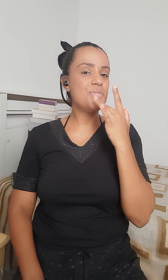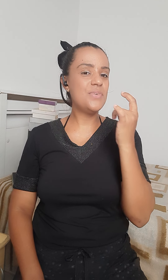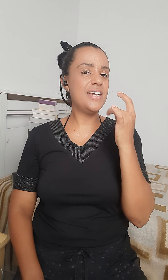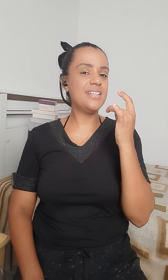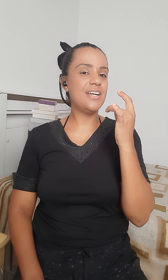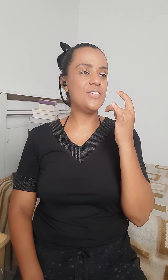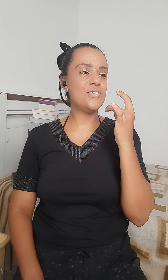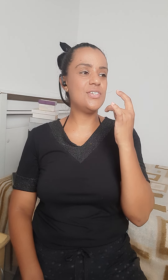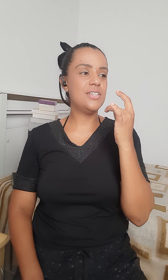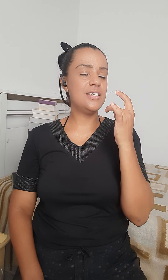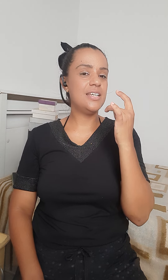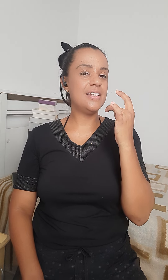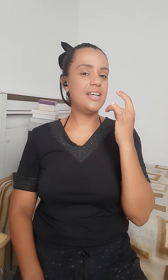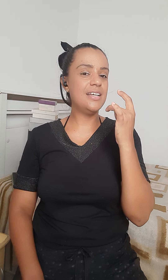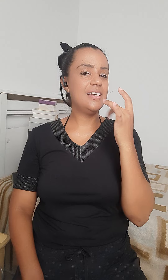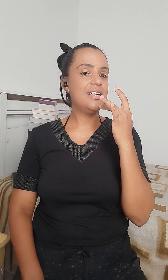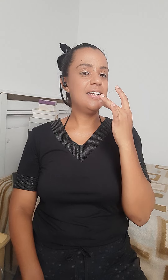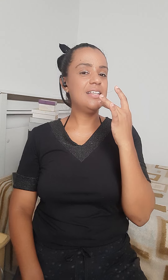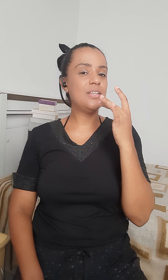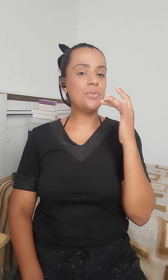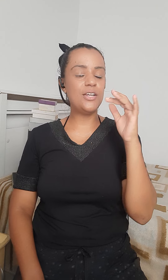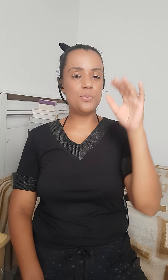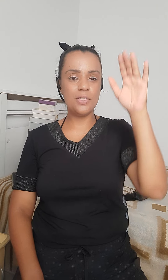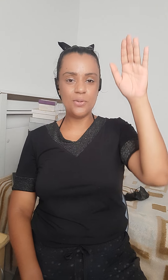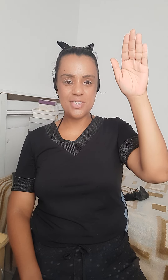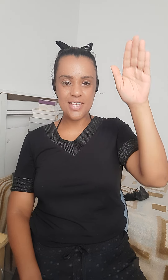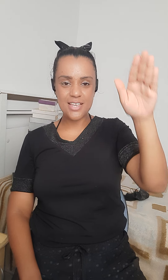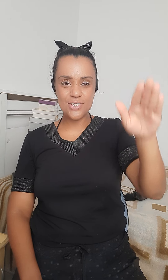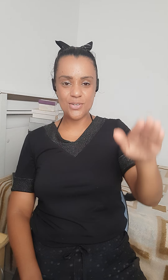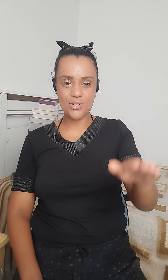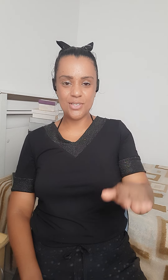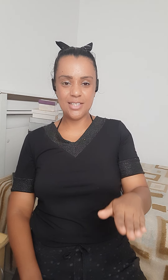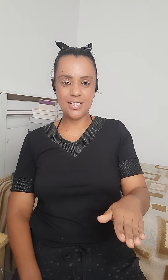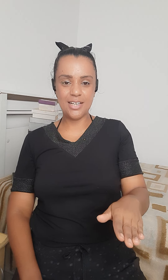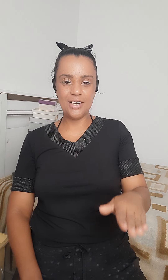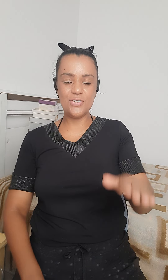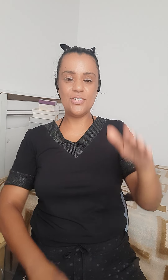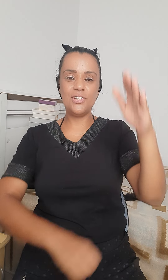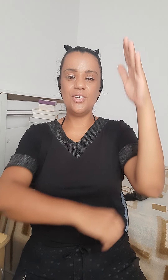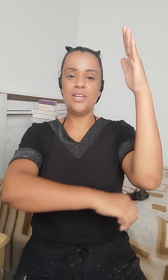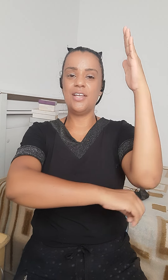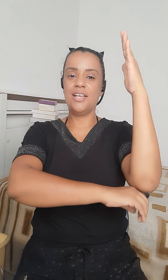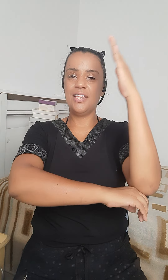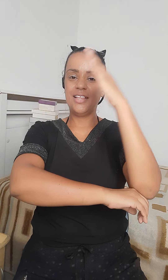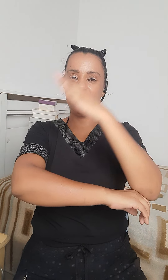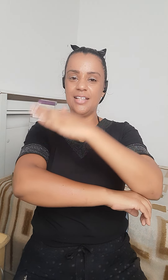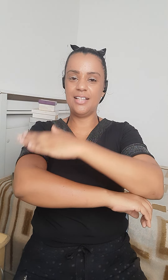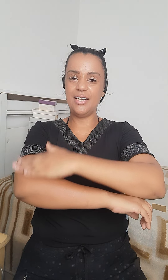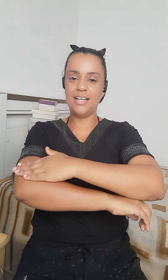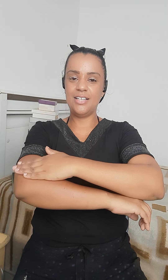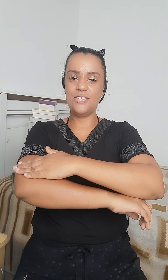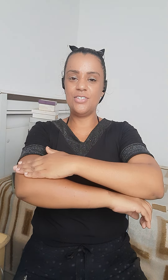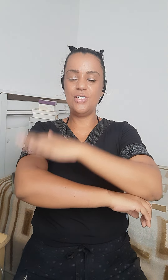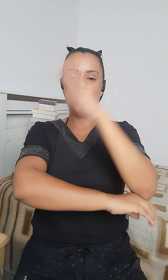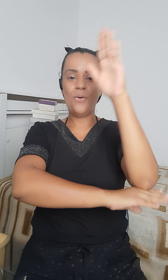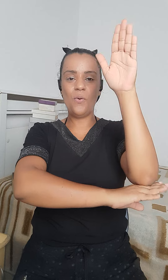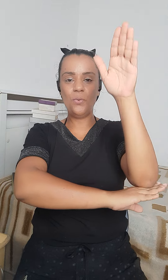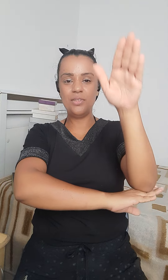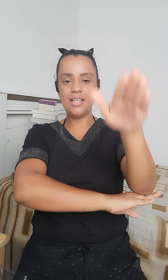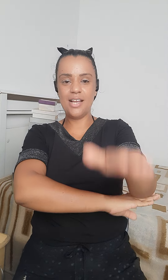é tarde, tá? Então, tarde para nós é esse, ó. Tarde, tarde ou